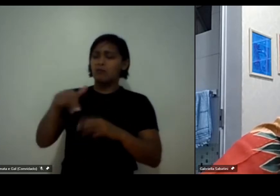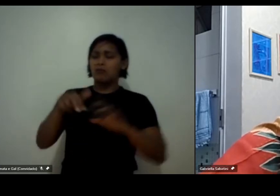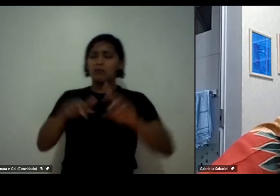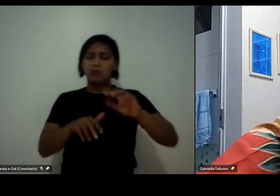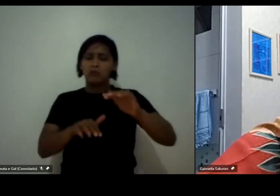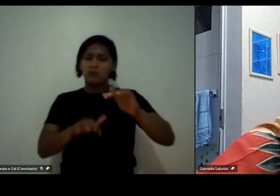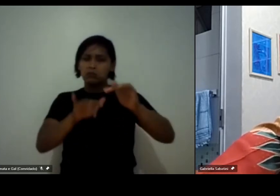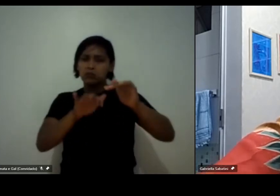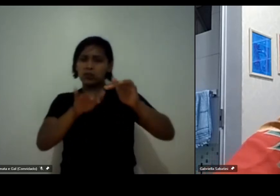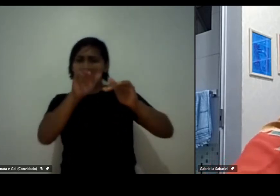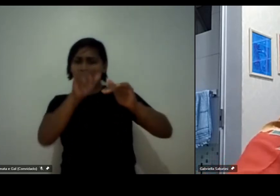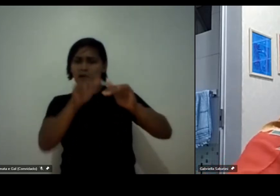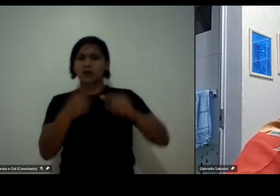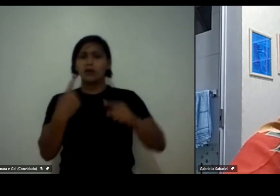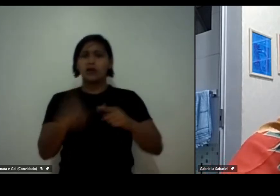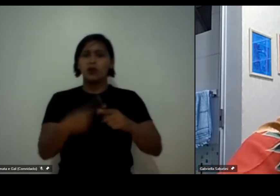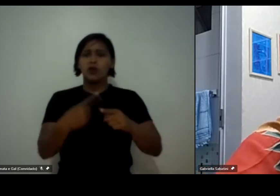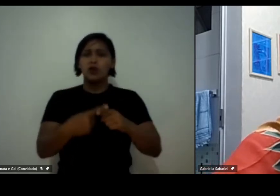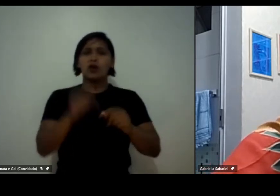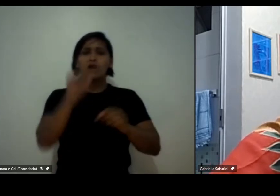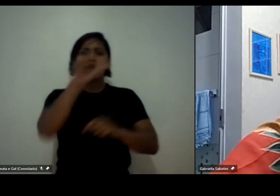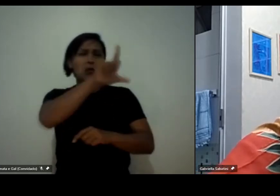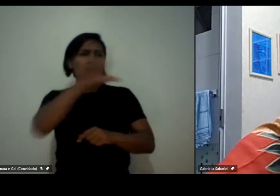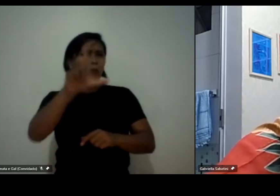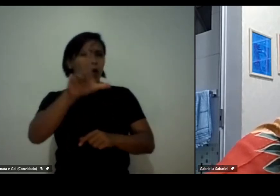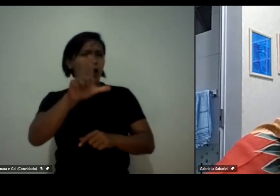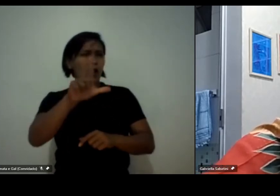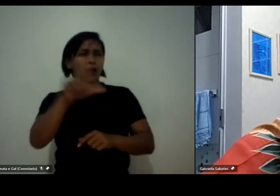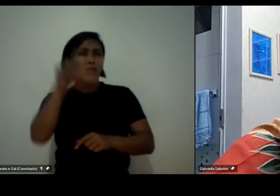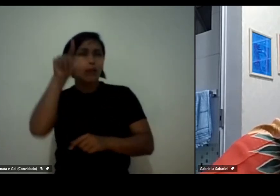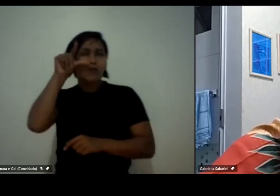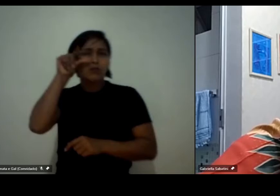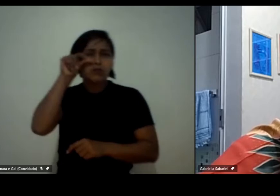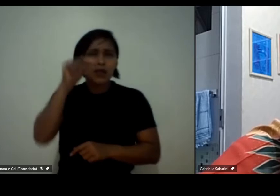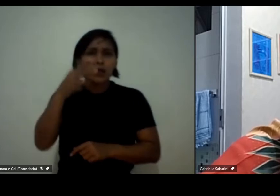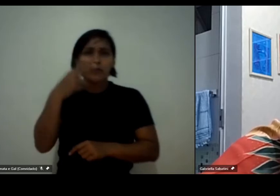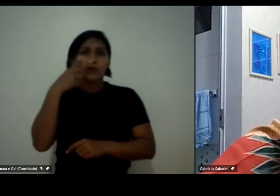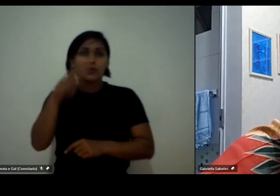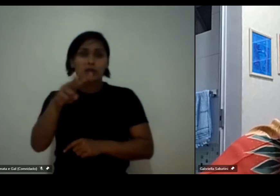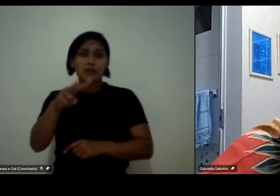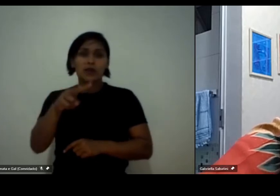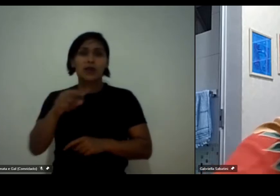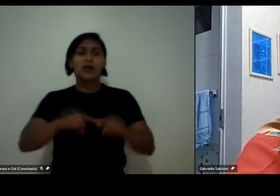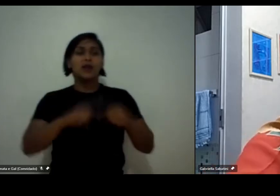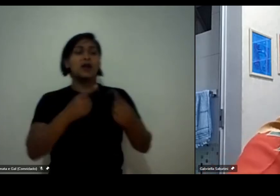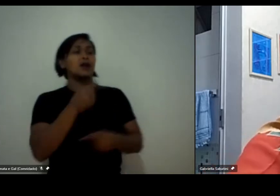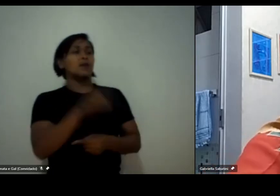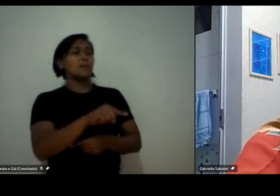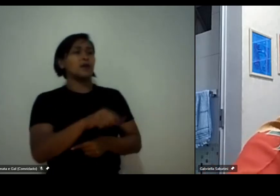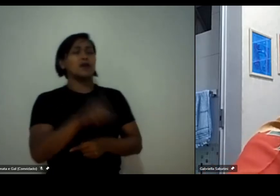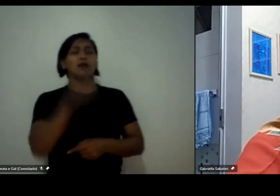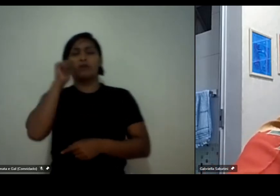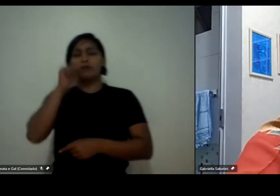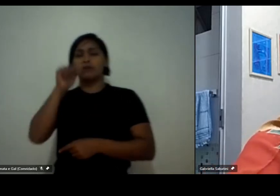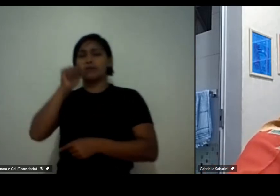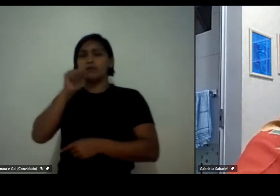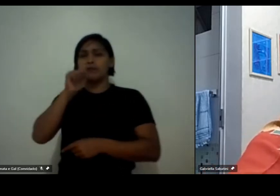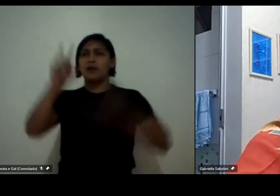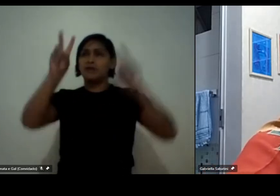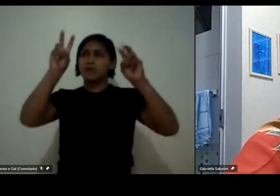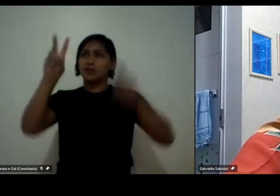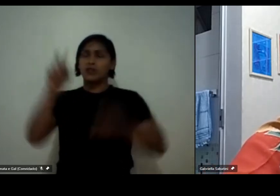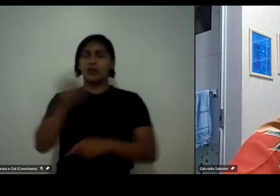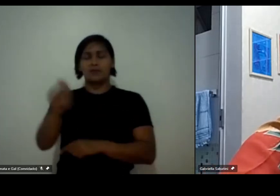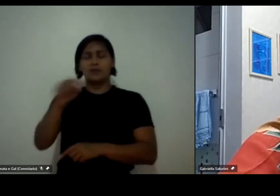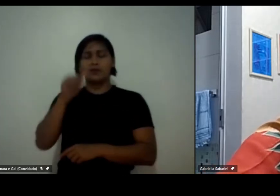caminho, ou porque tem uma letra que você não enxerga. E para ela, ser mulher com, fecha aspas, e para